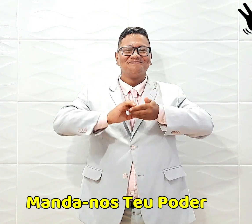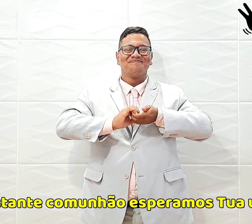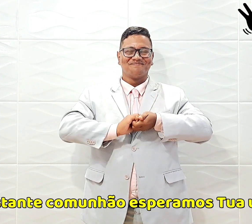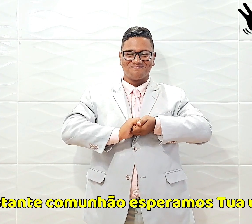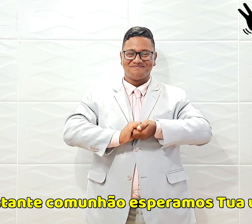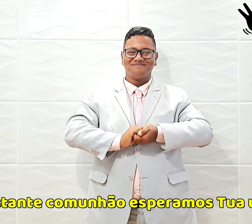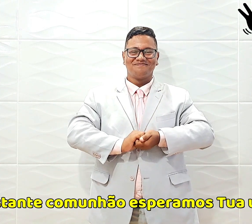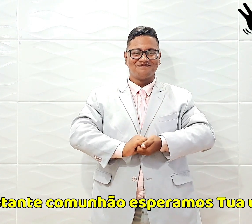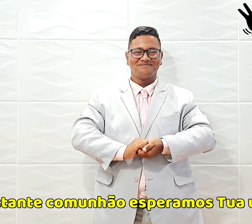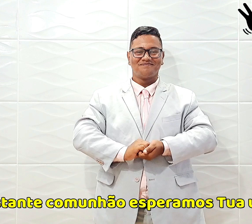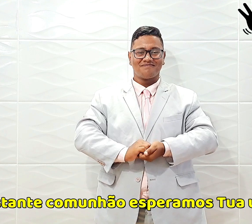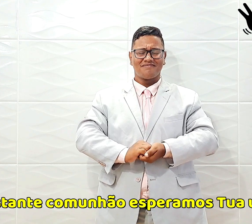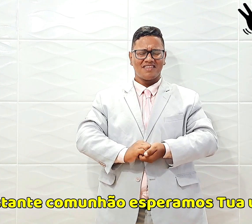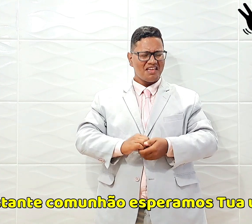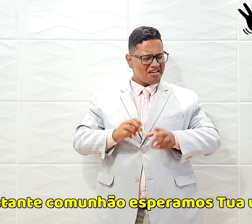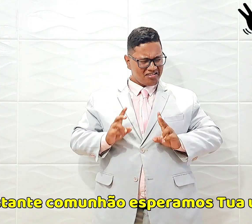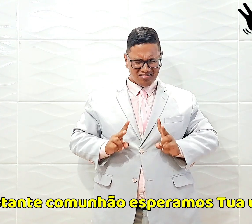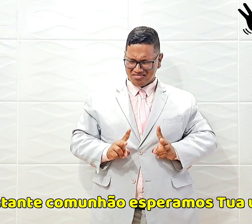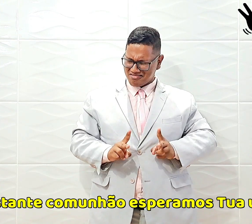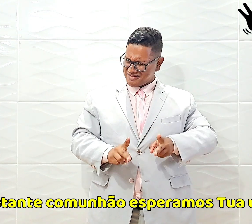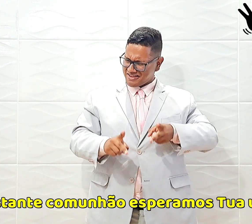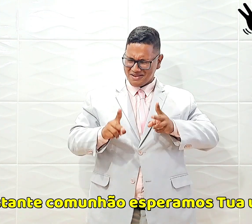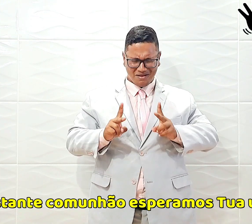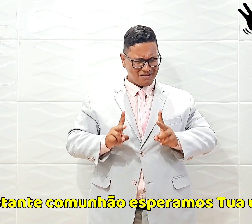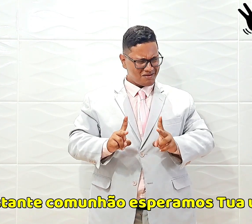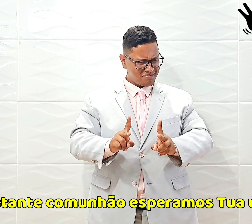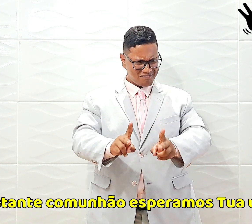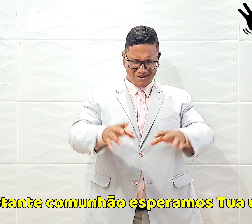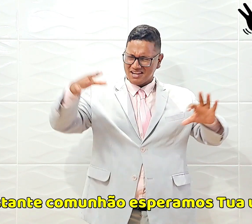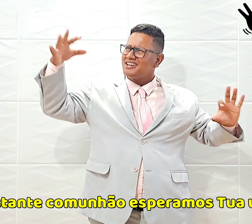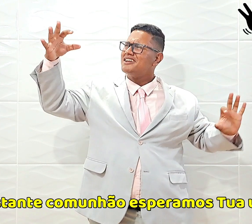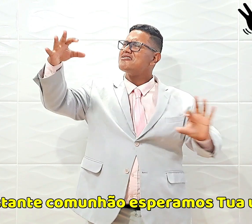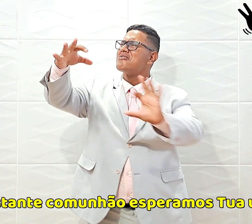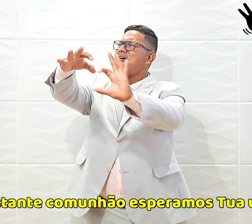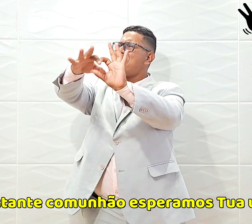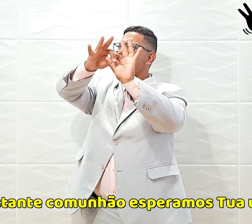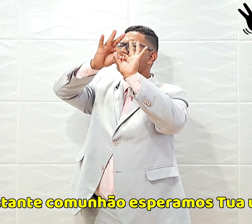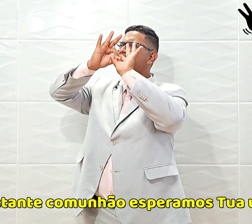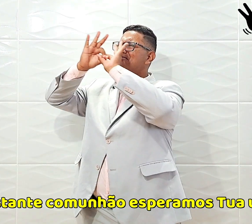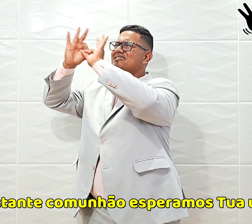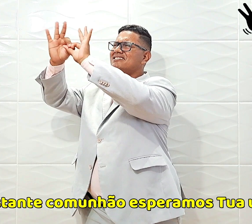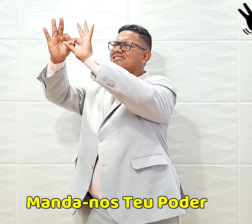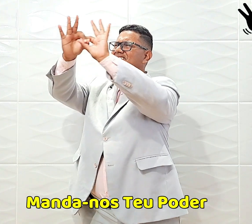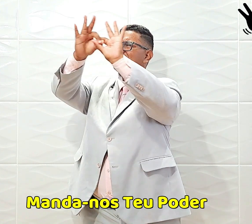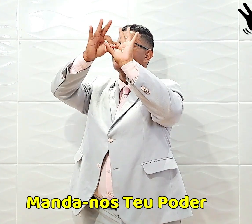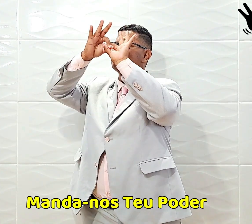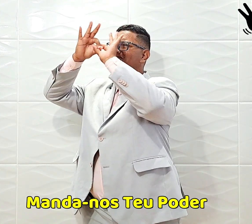em constante comunhão, esperamos tua unção. Manda